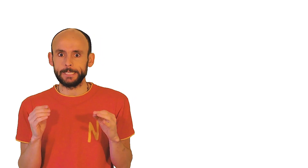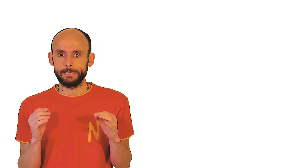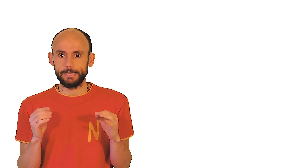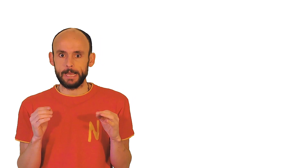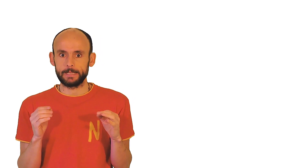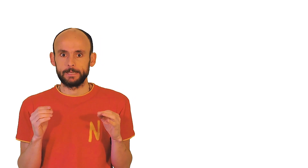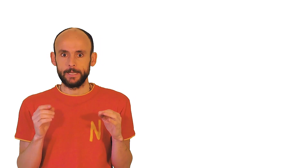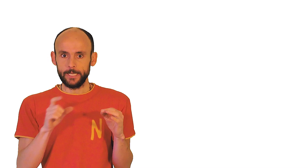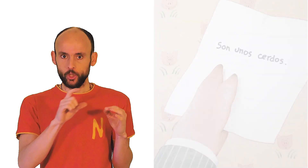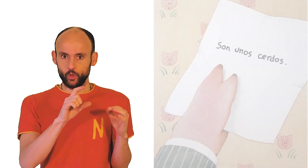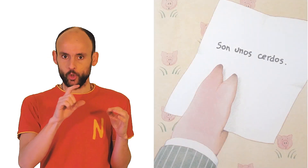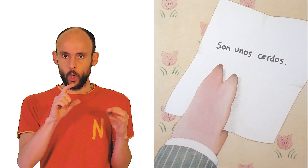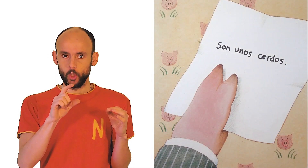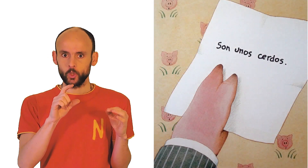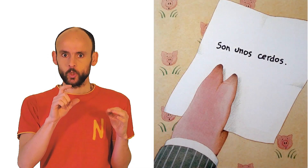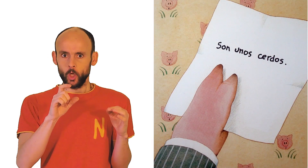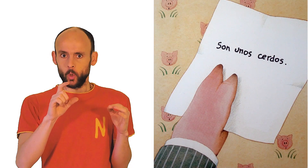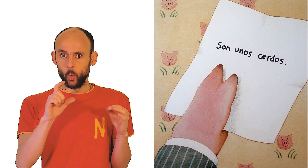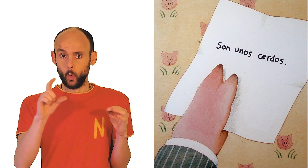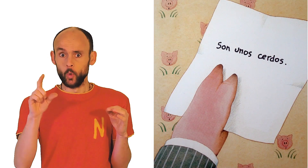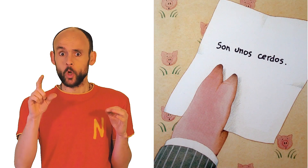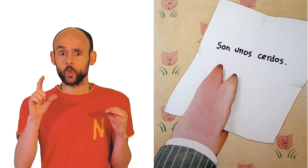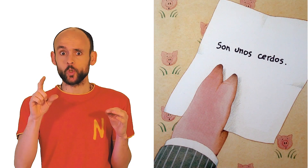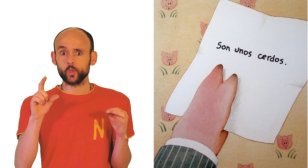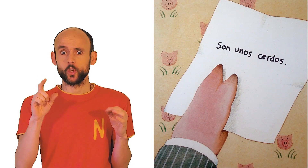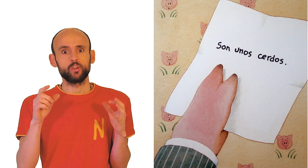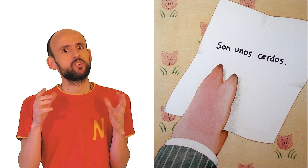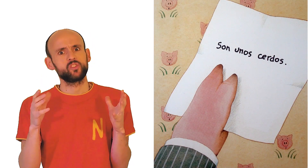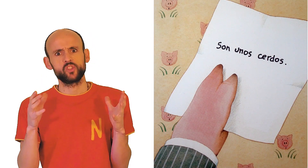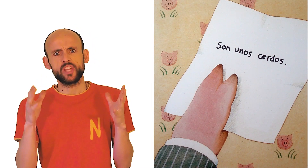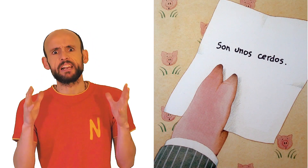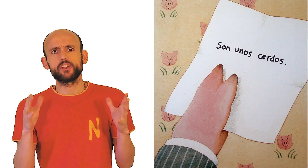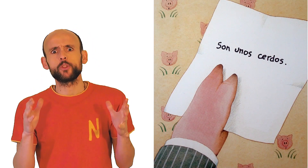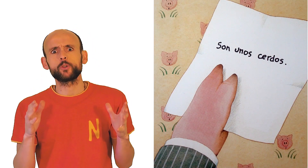decía: son unos cerdos.